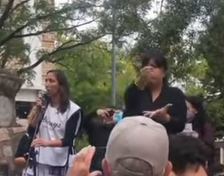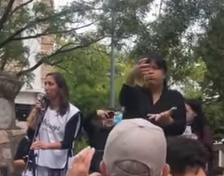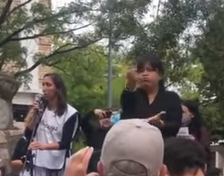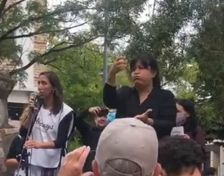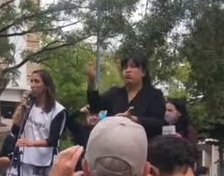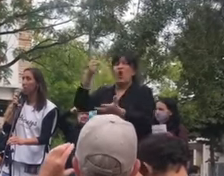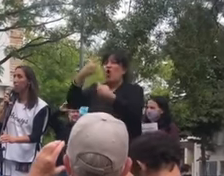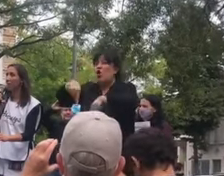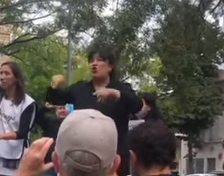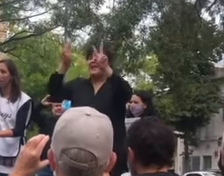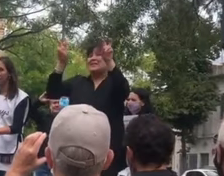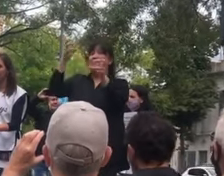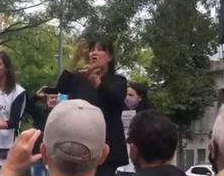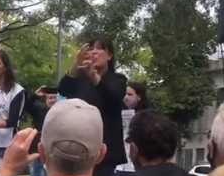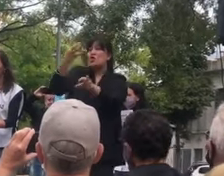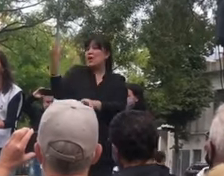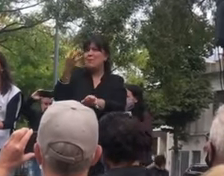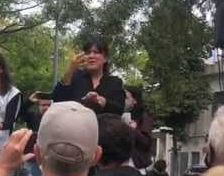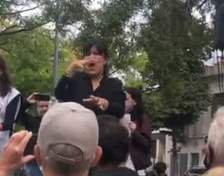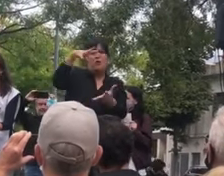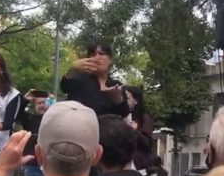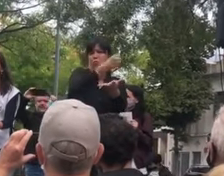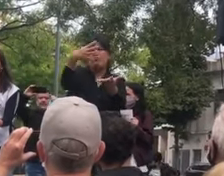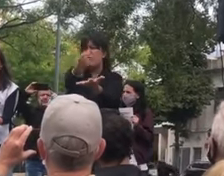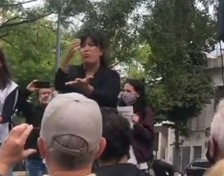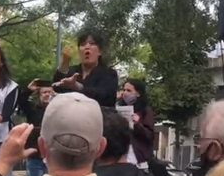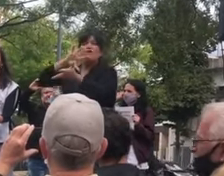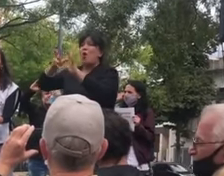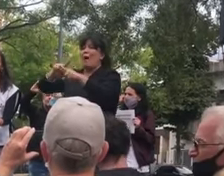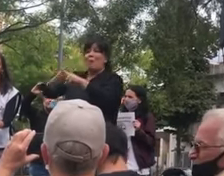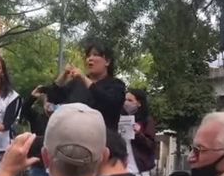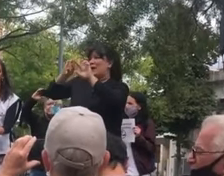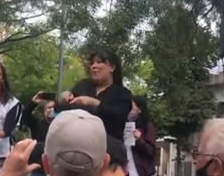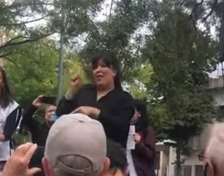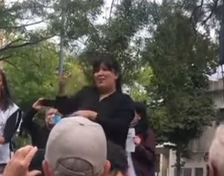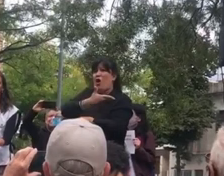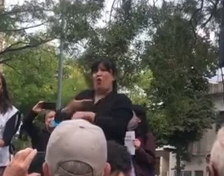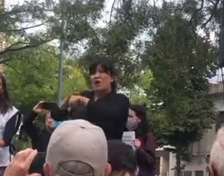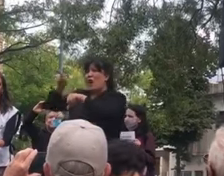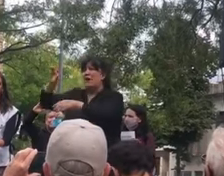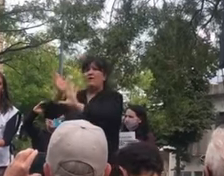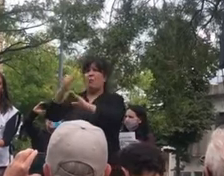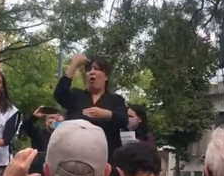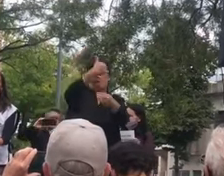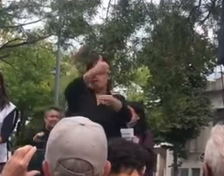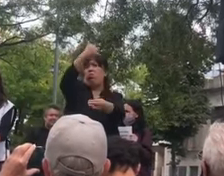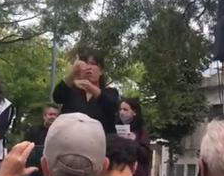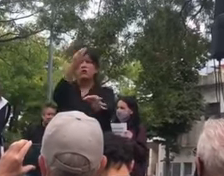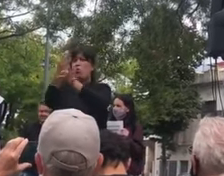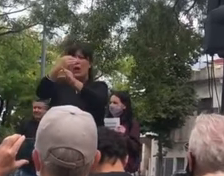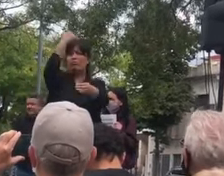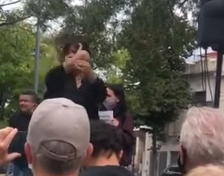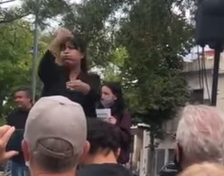la educación especial. Es política de este gobierno cerrar escuelas,